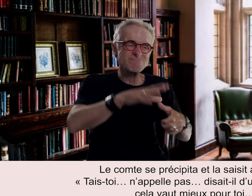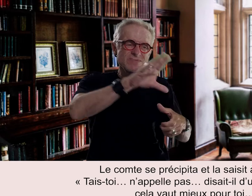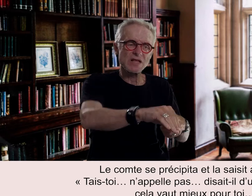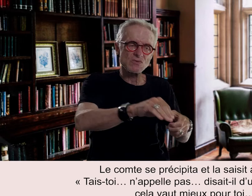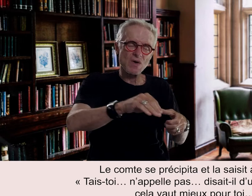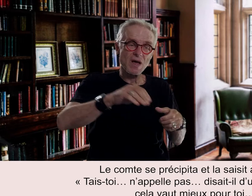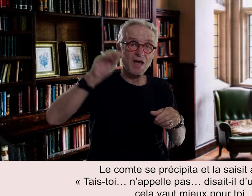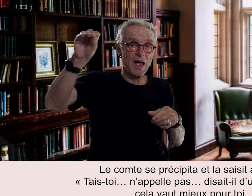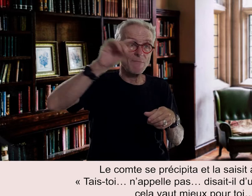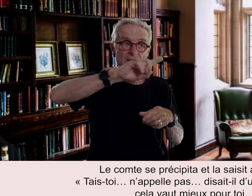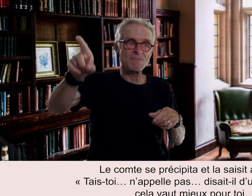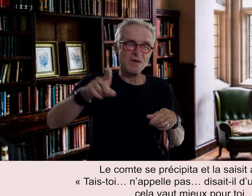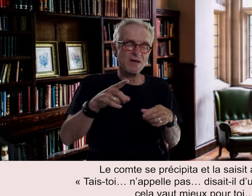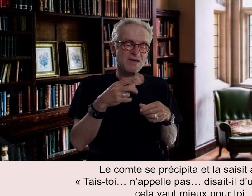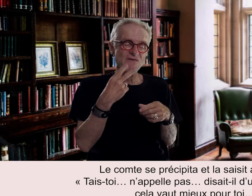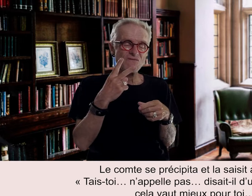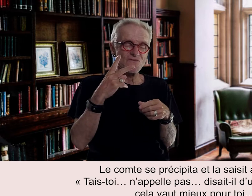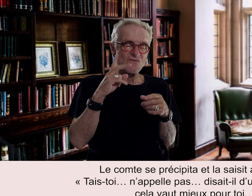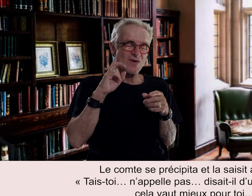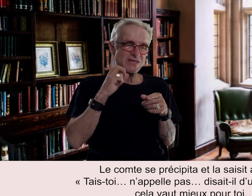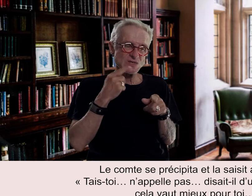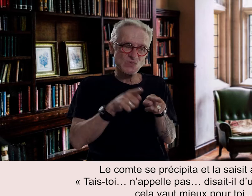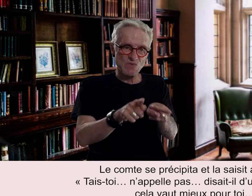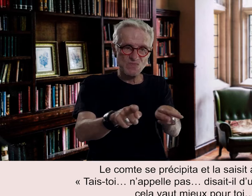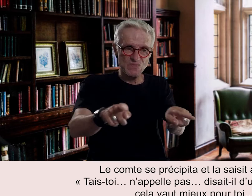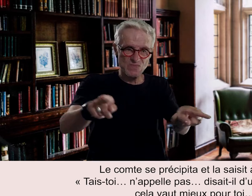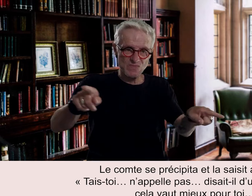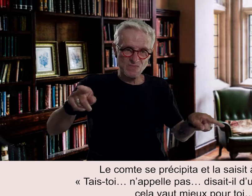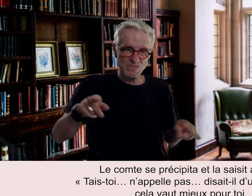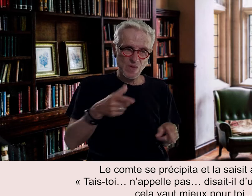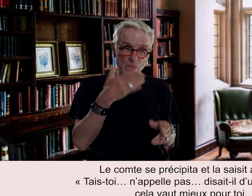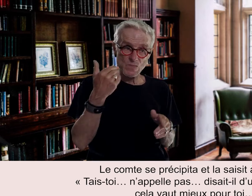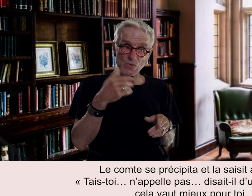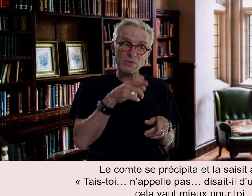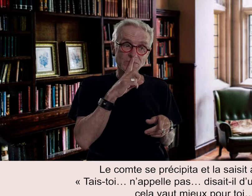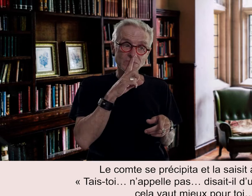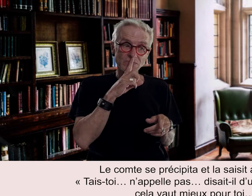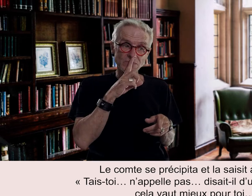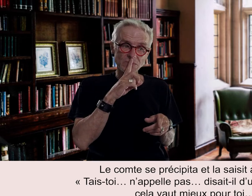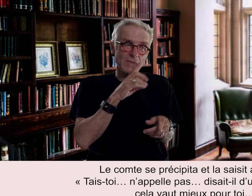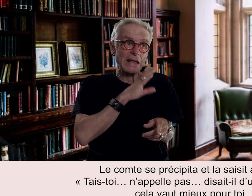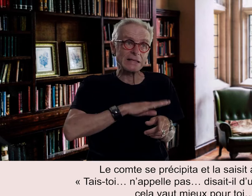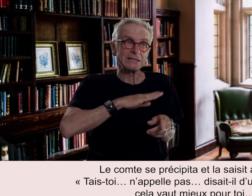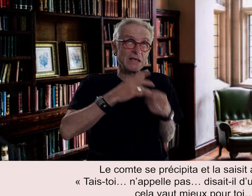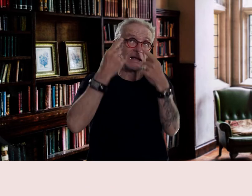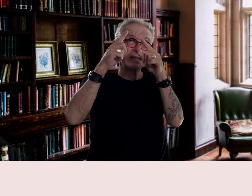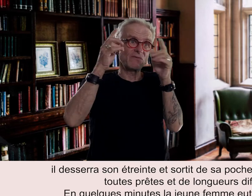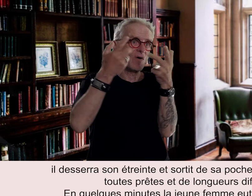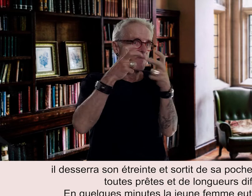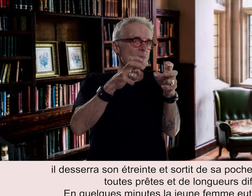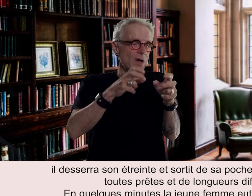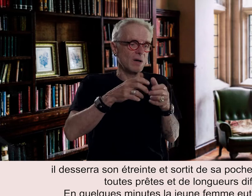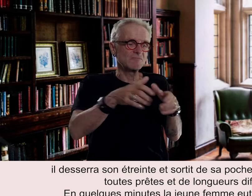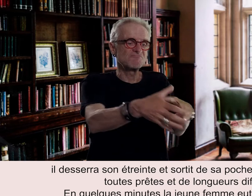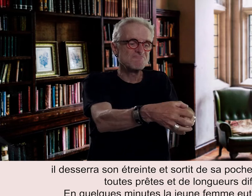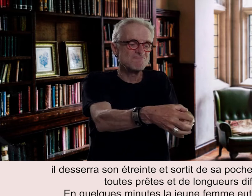pas ! » disait-il d'une voix sourde. « Cela vaut mieux pour toi ! » Voyant qu'elle n'essayait pas de se défendre, il